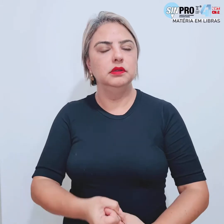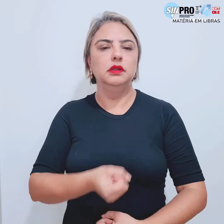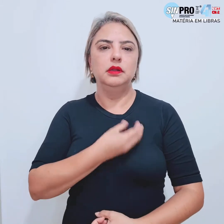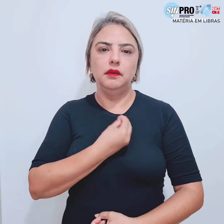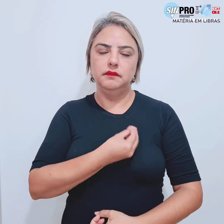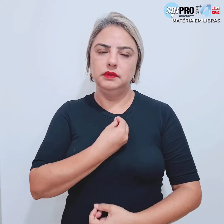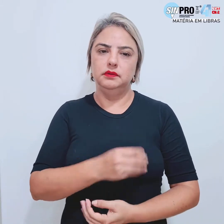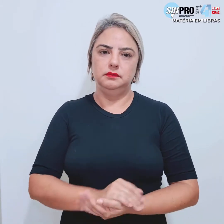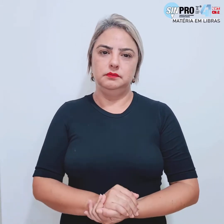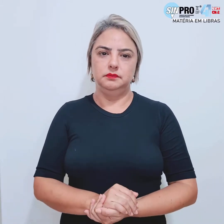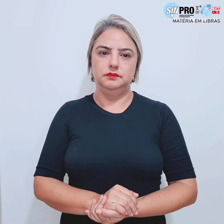vida.